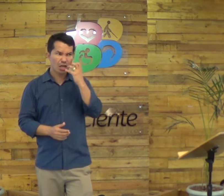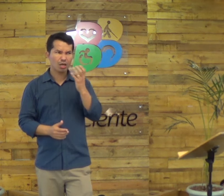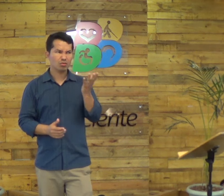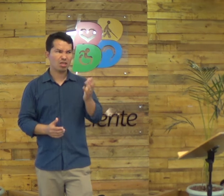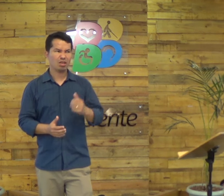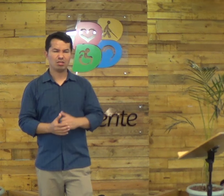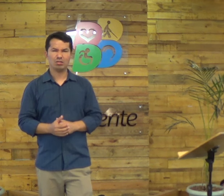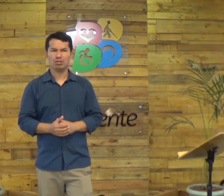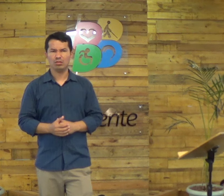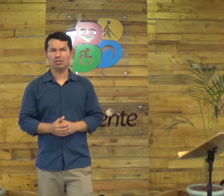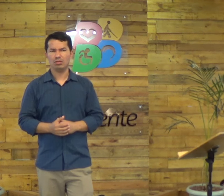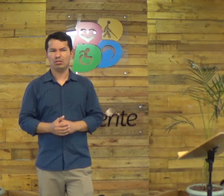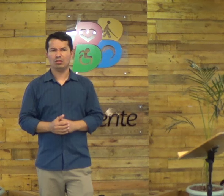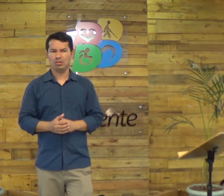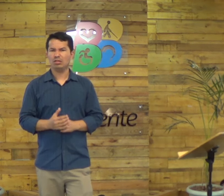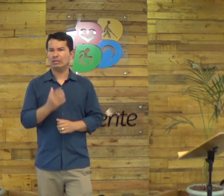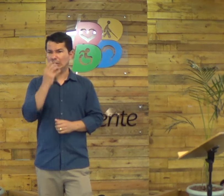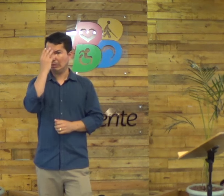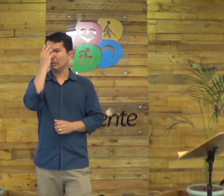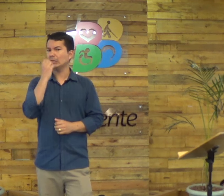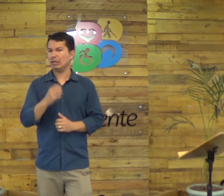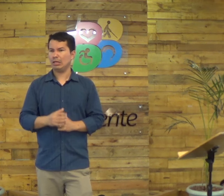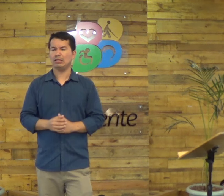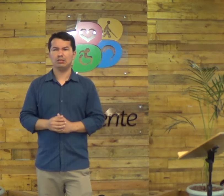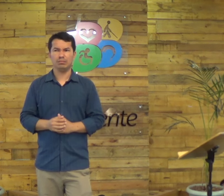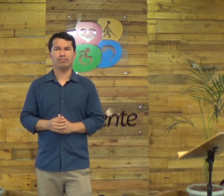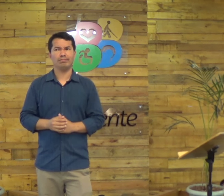é sério, é, é bem sério isso,